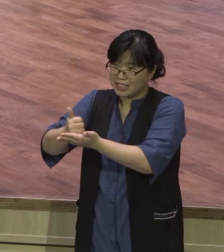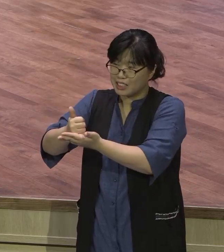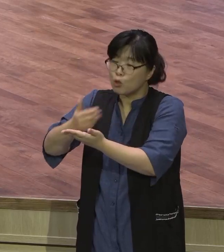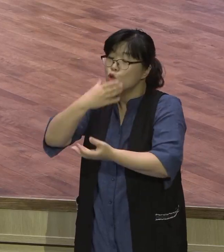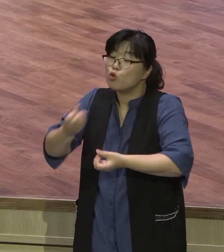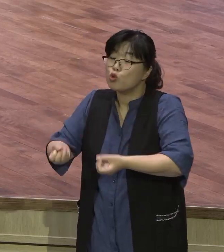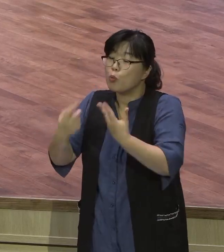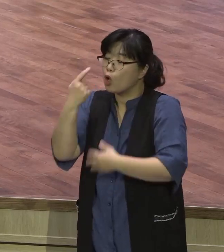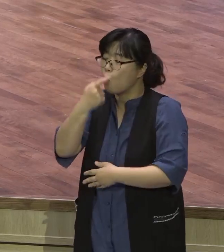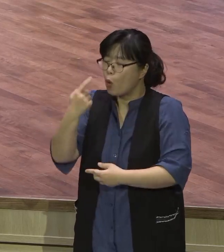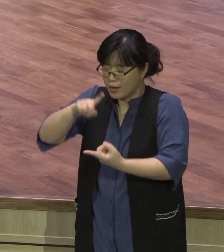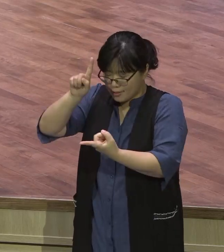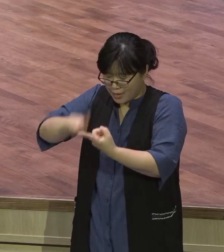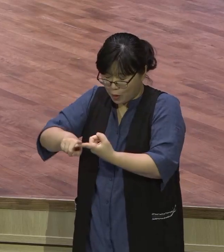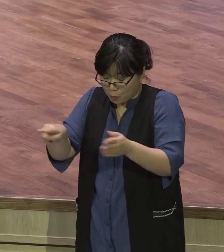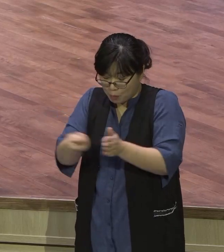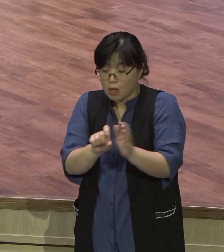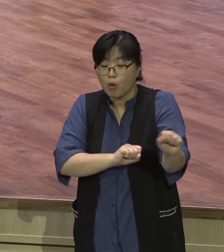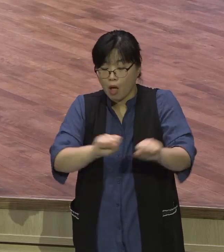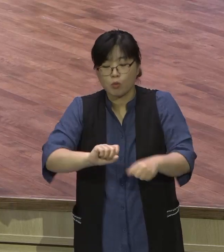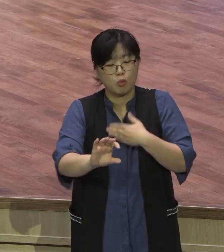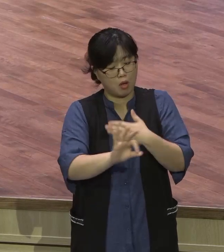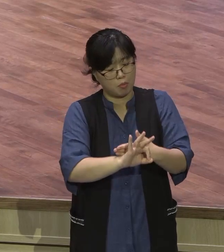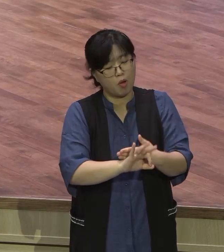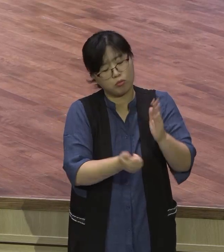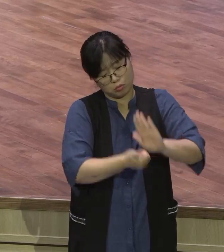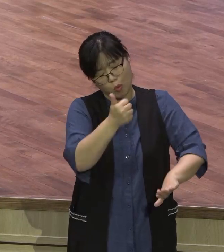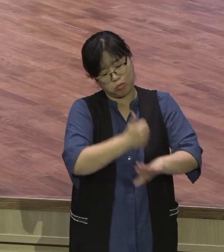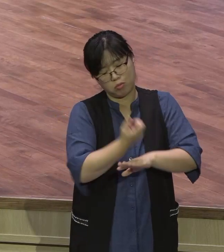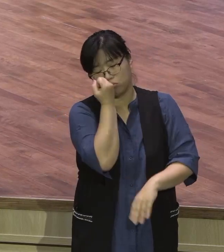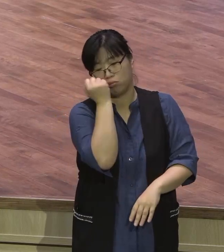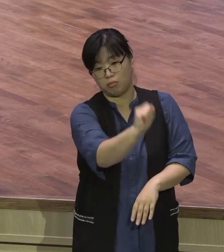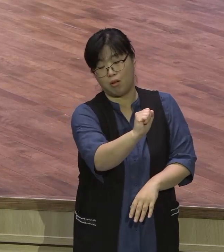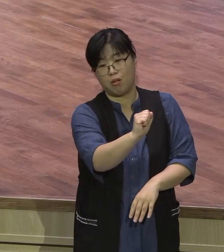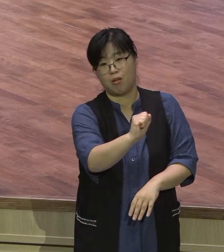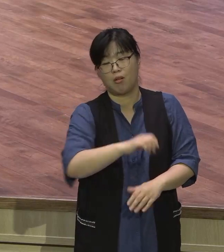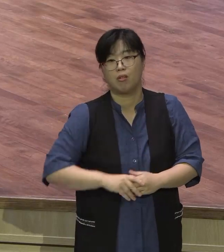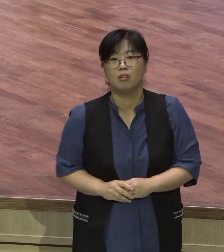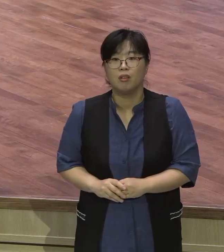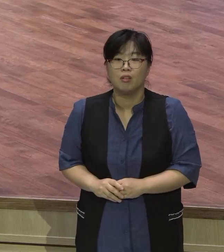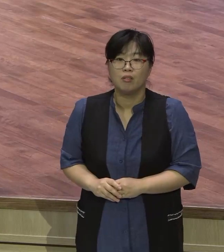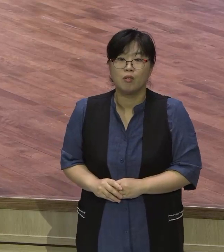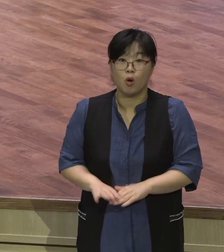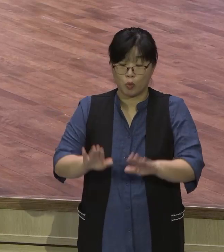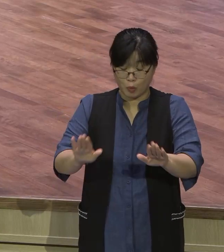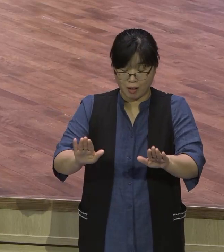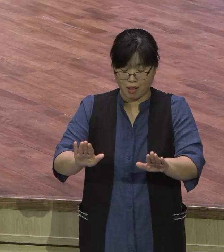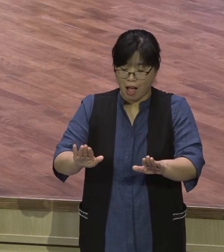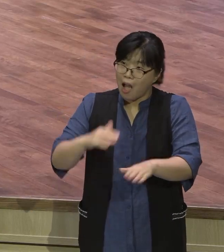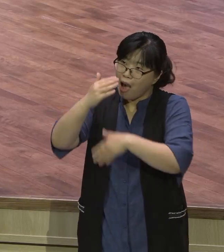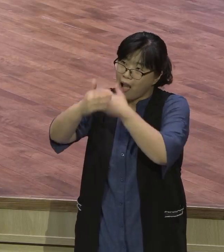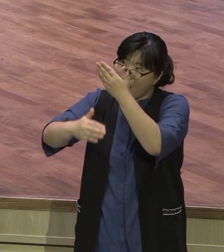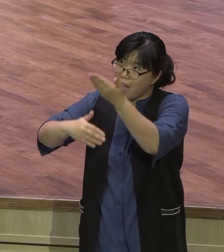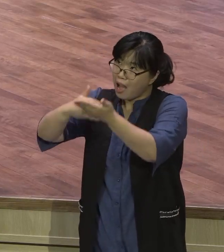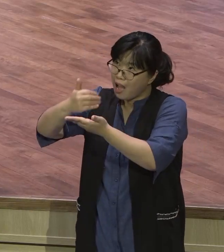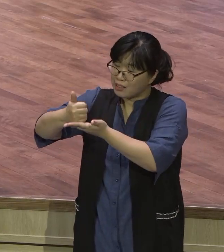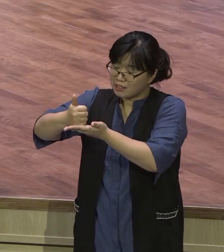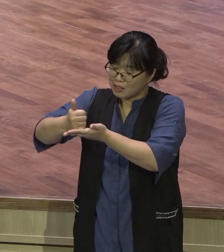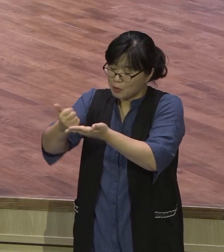축복 축복 다 다 새버려 새버려 그냥 그냥 그러니까 성경대로 신앙생활을 제대로 하면 뭐 고생할까